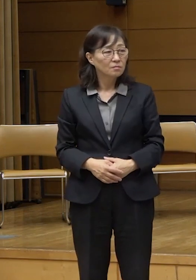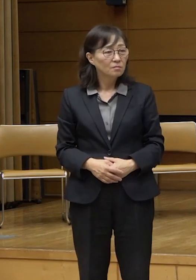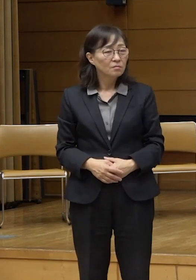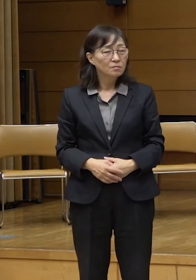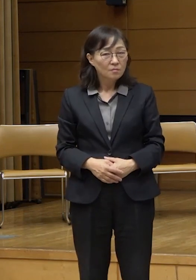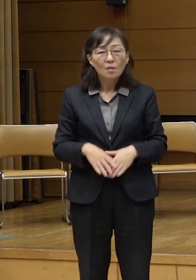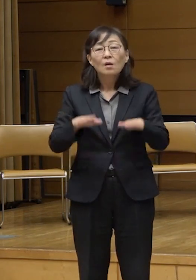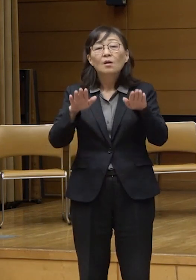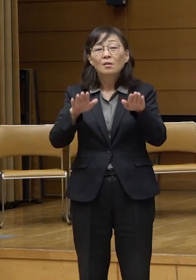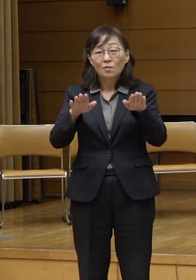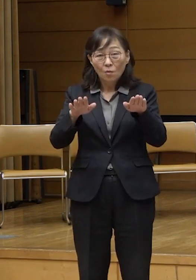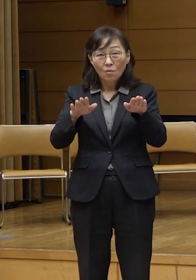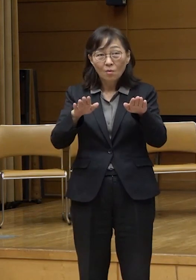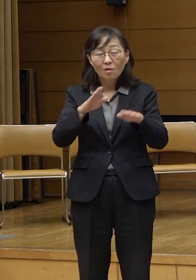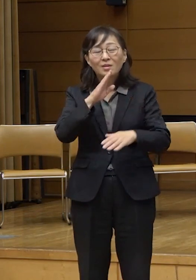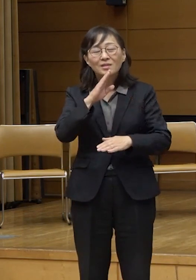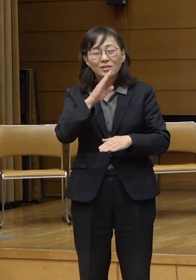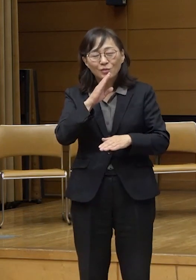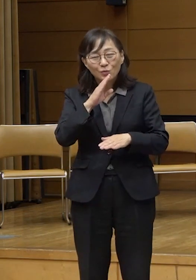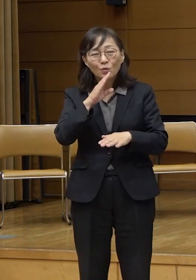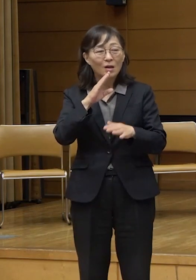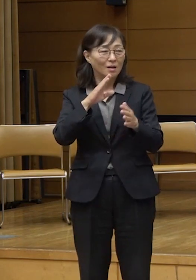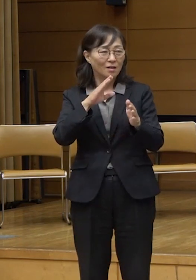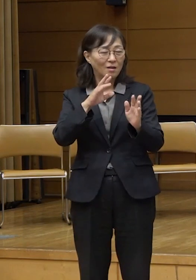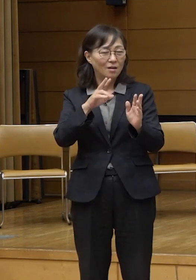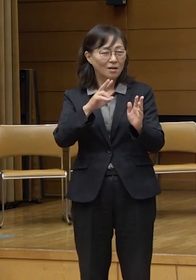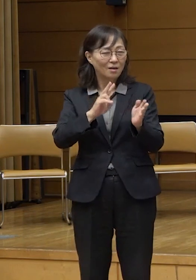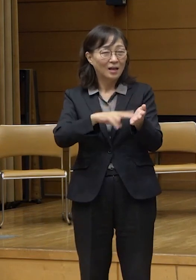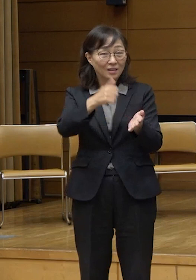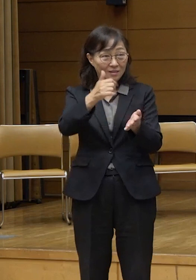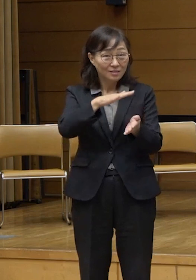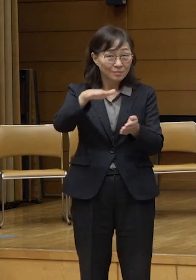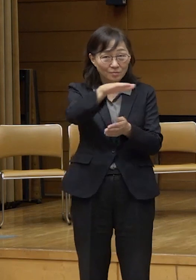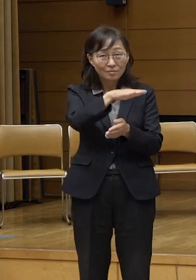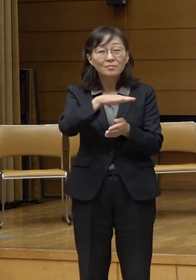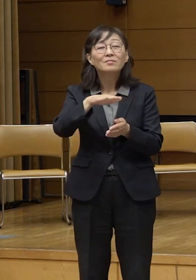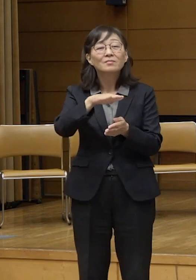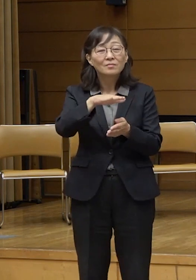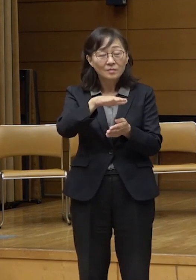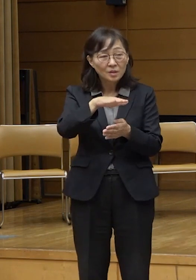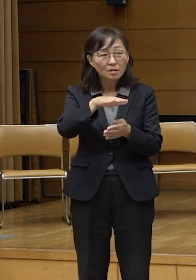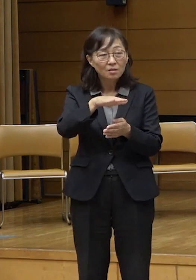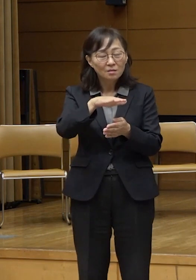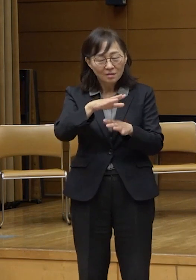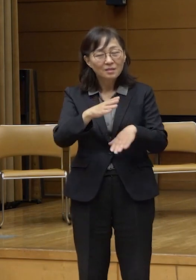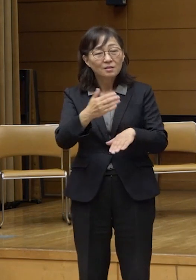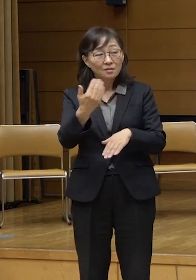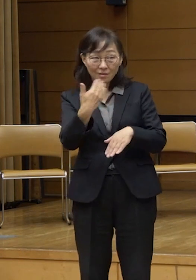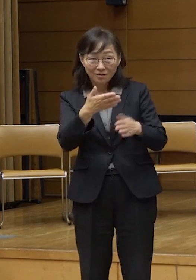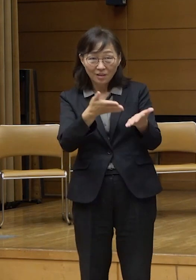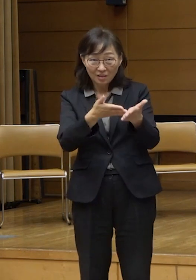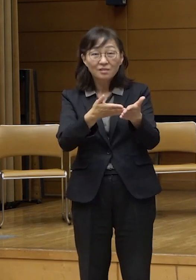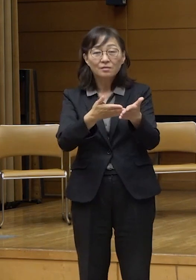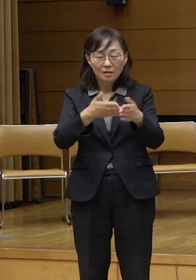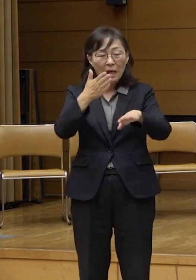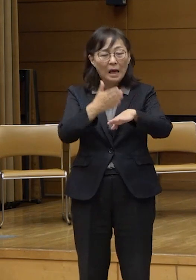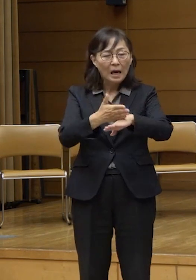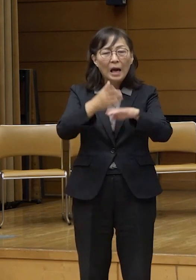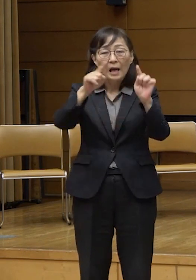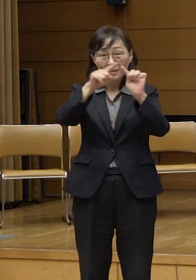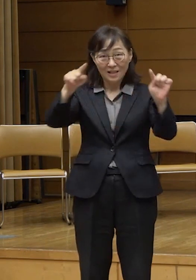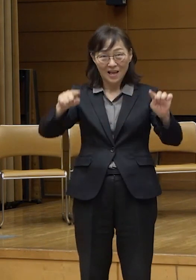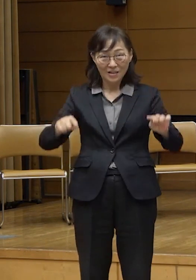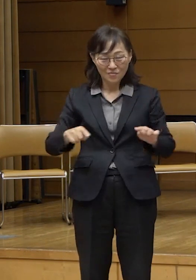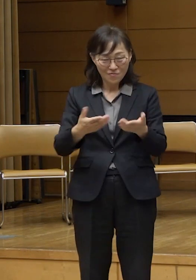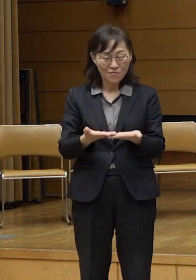今日は実は先生方に、先ほど皆さんも見ていただいた通り感謝状の贈呈をさせていただき